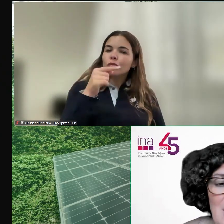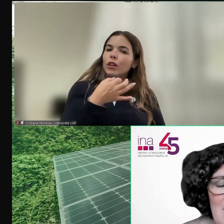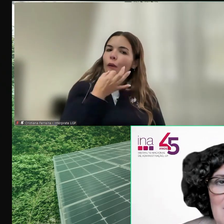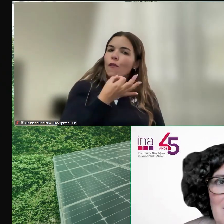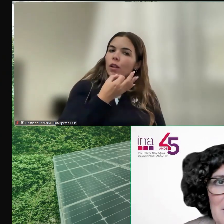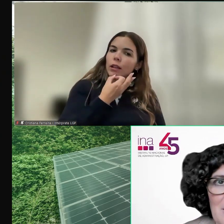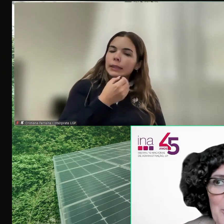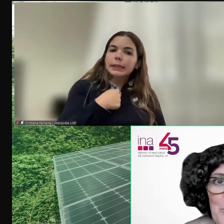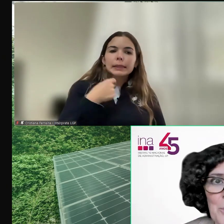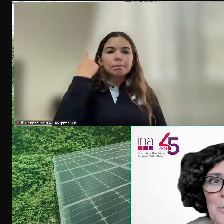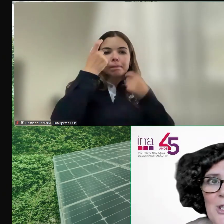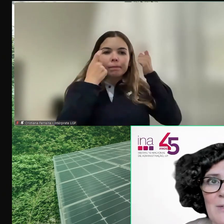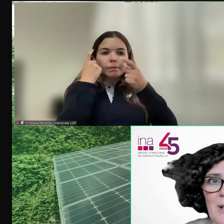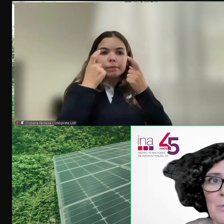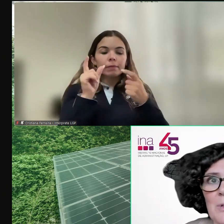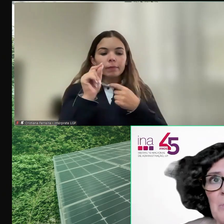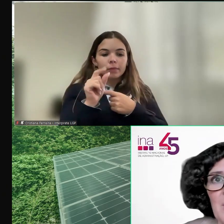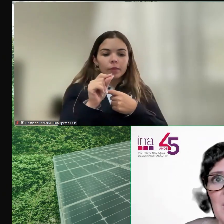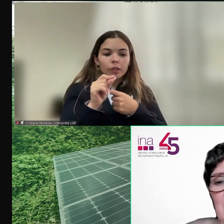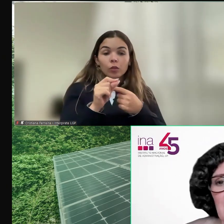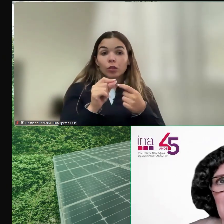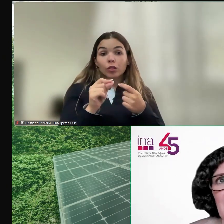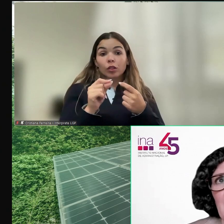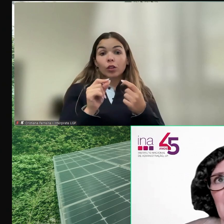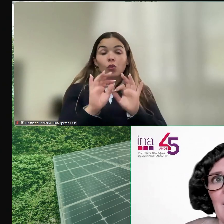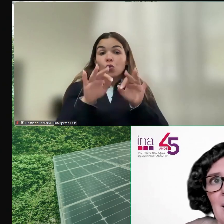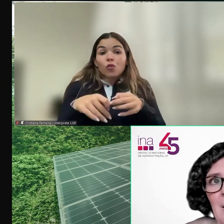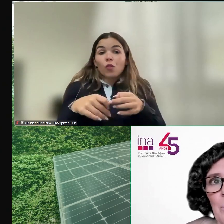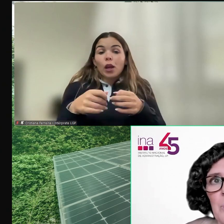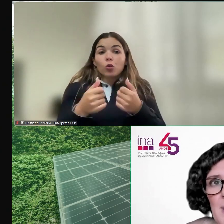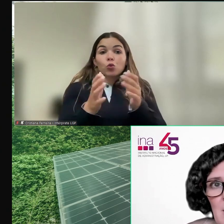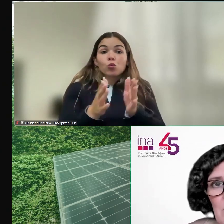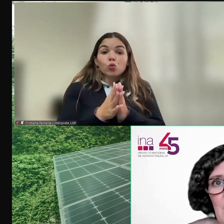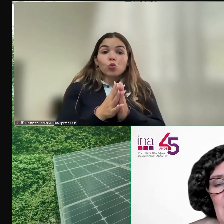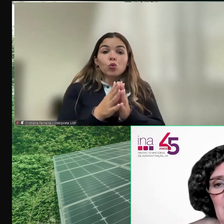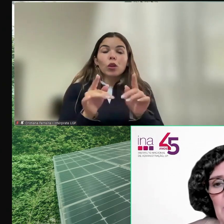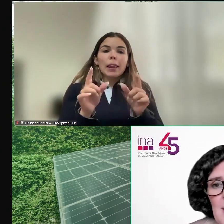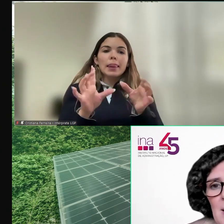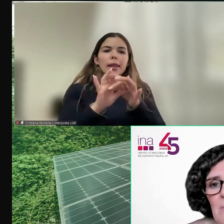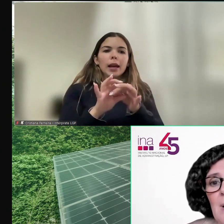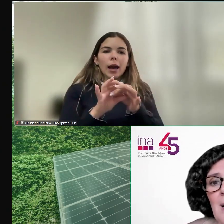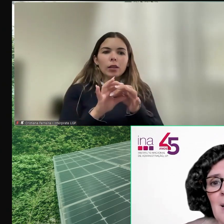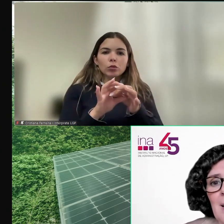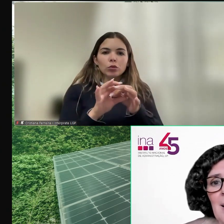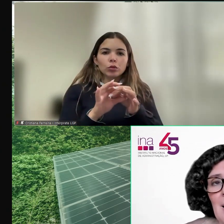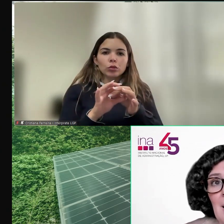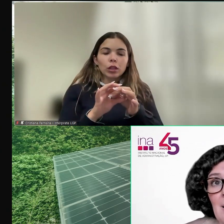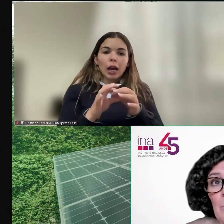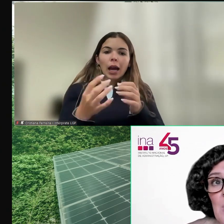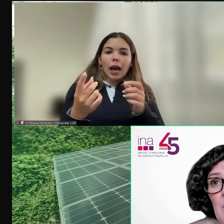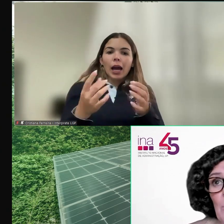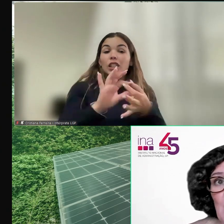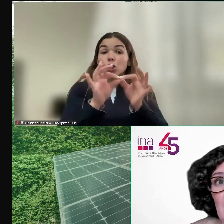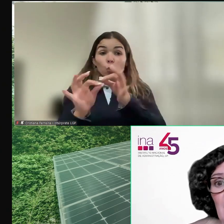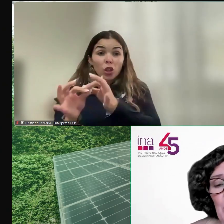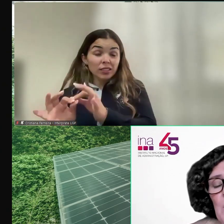nesta, que no fundo lá está, vai tudo dar um bocadinho aqui também à colaboração, à articulação, a